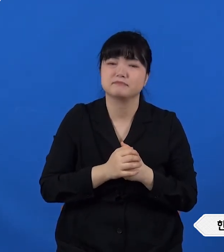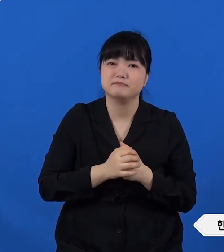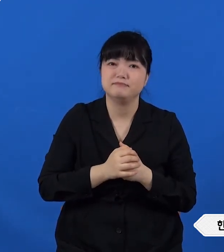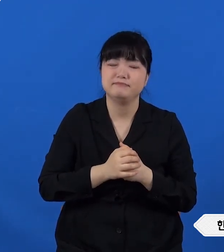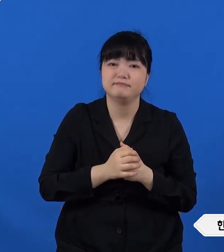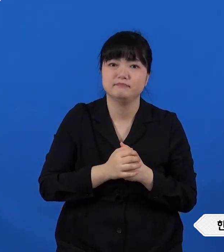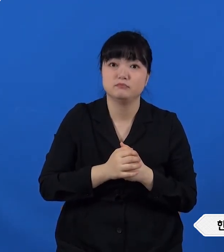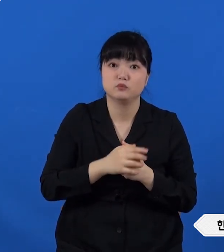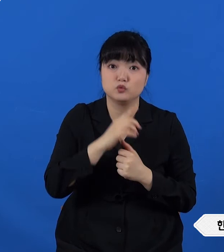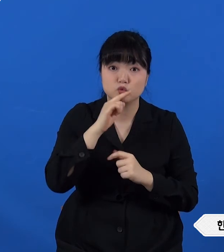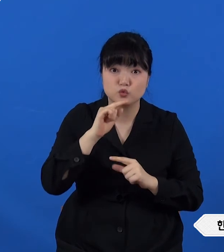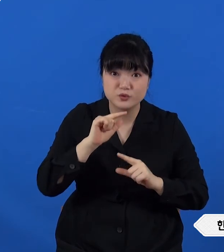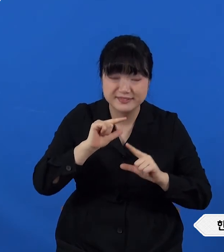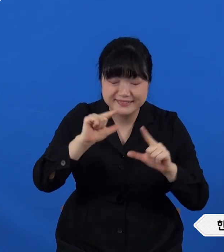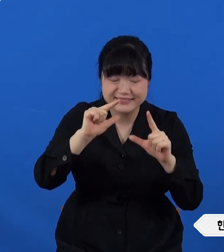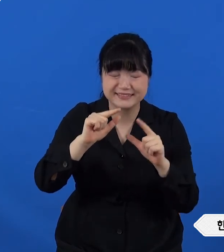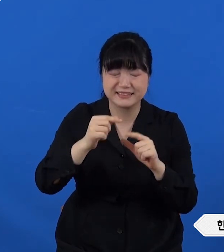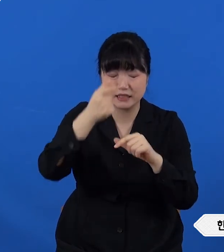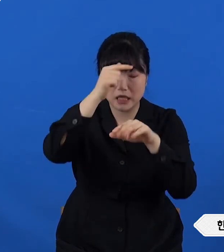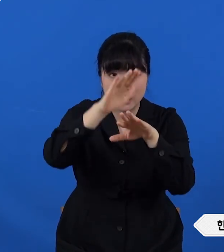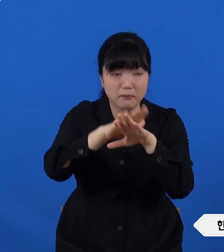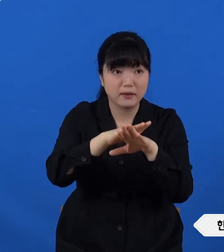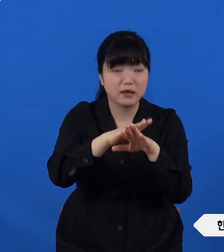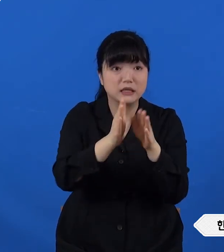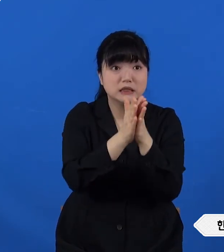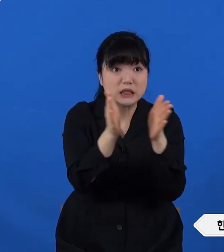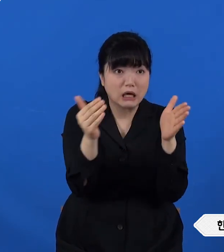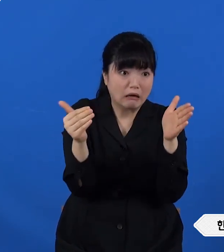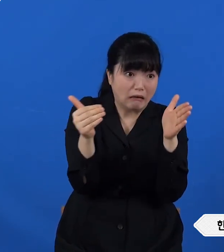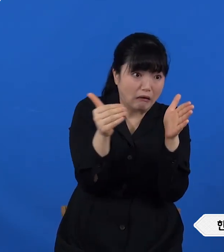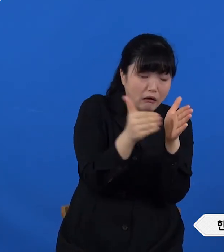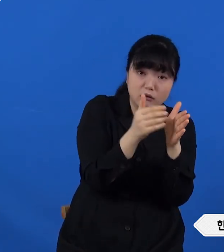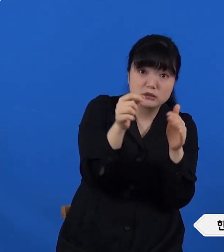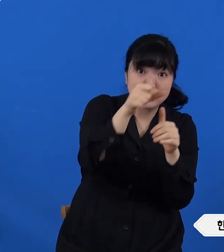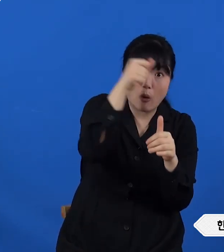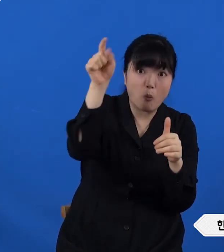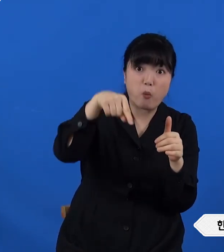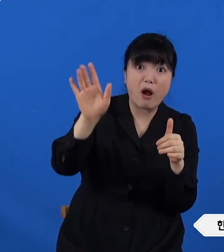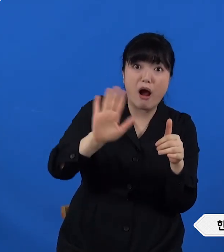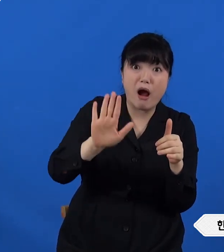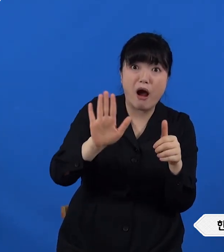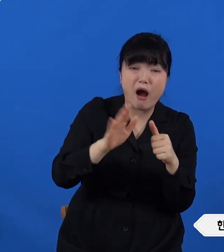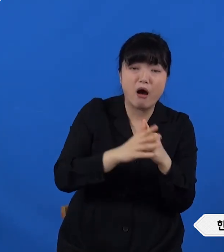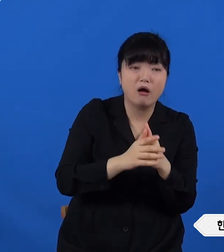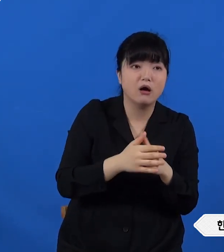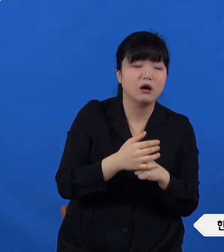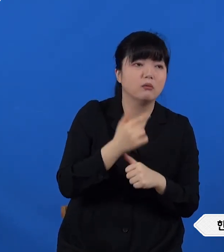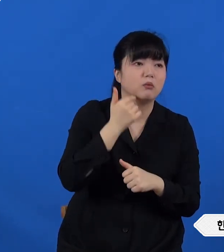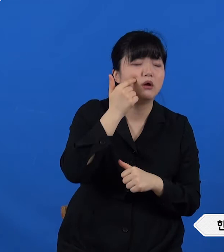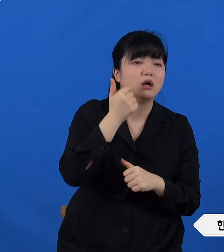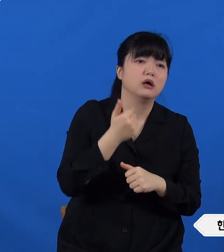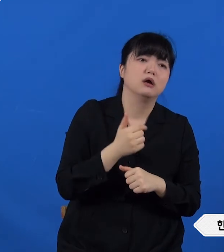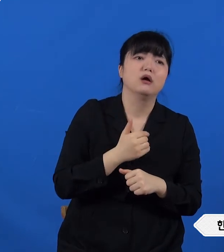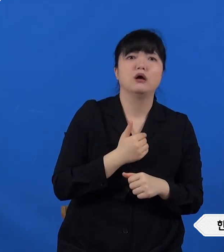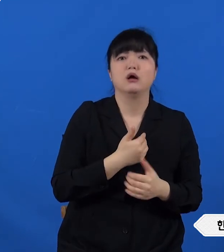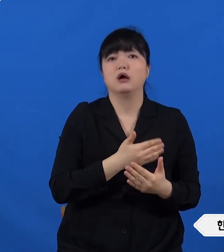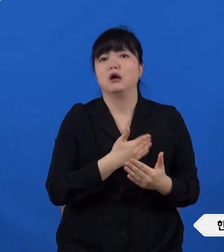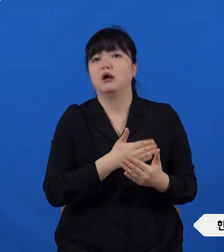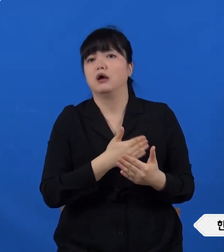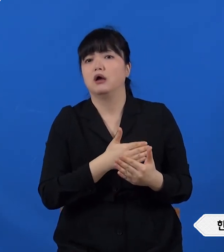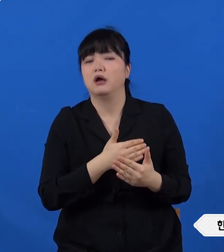주일날이 됐는데 예배 시간이 거의 다 돼가는데도 장로님이 나타나지를 않습니다. 목사님이 점점